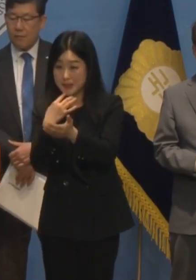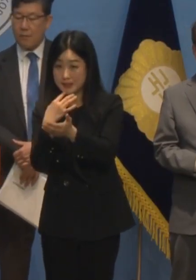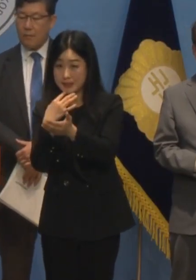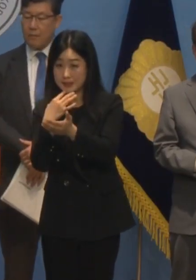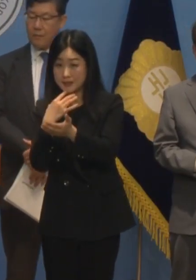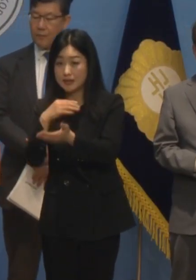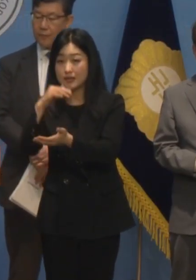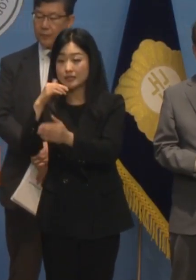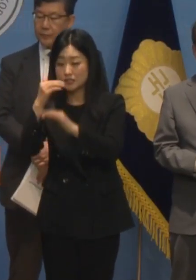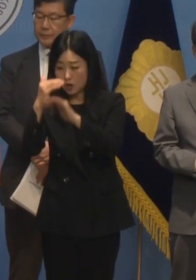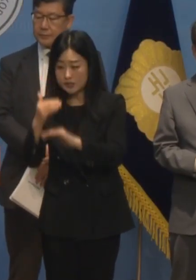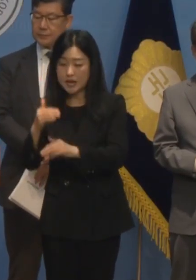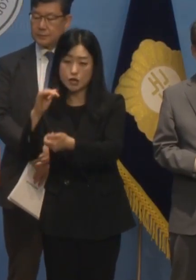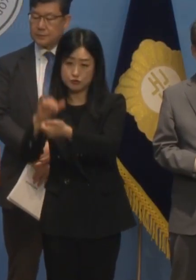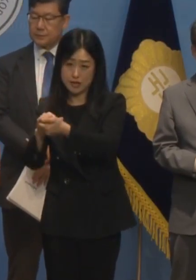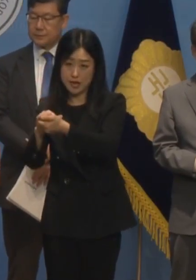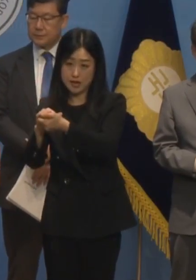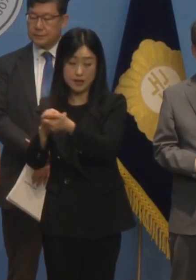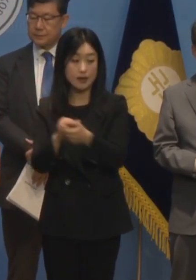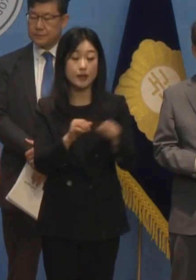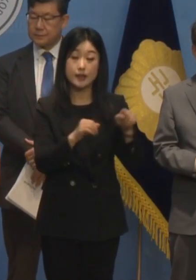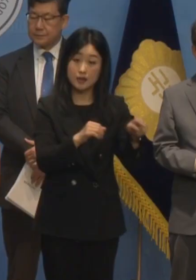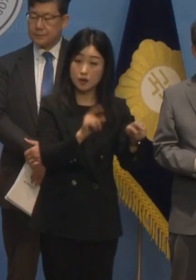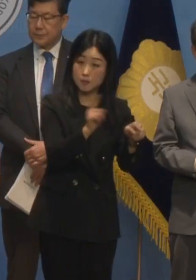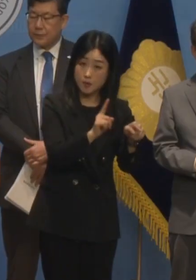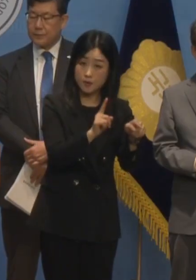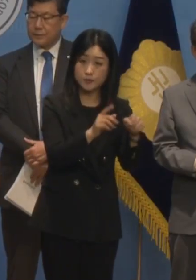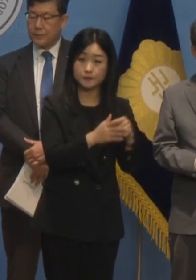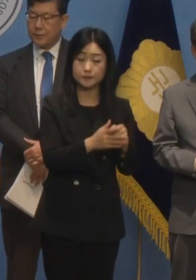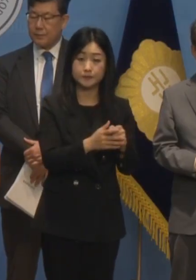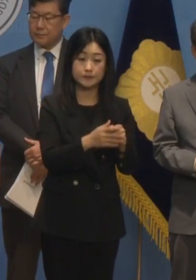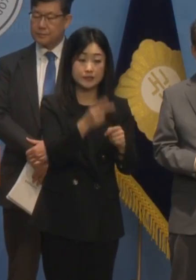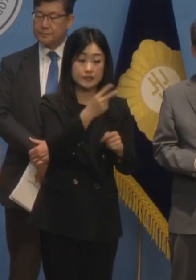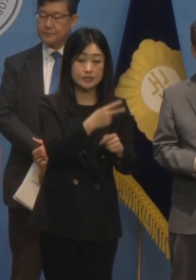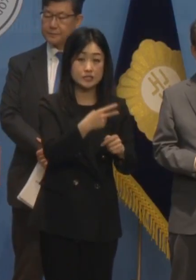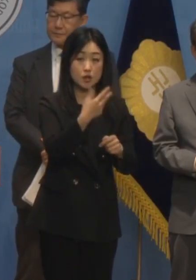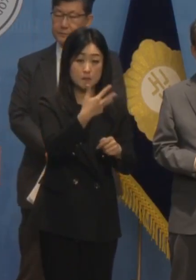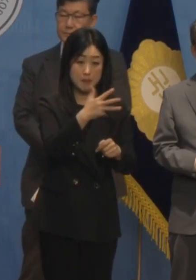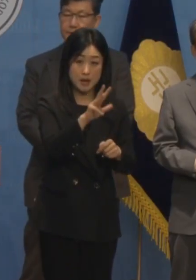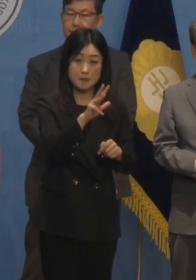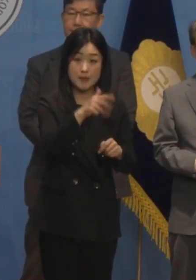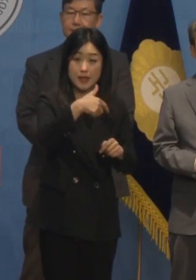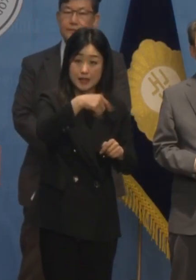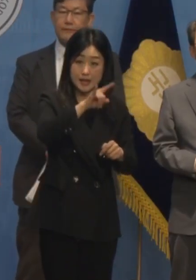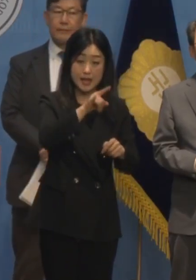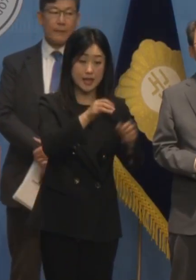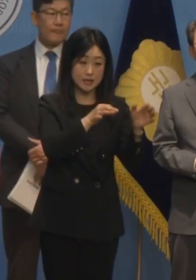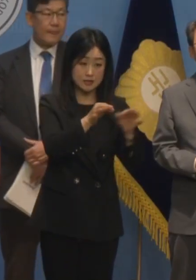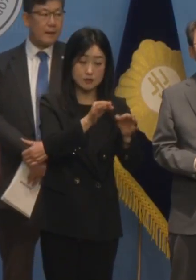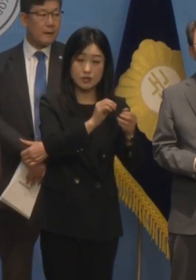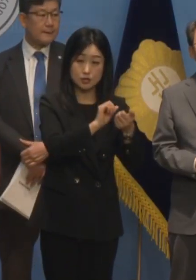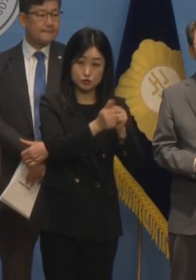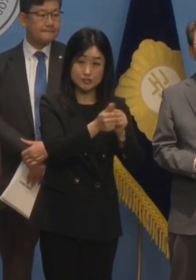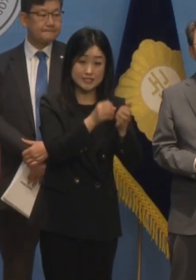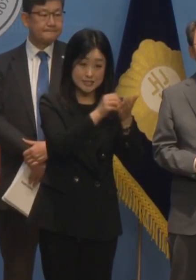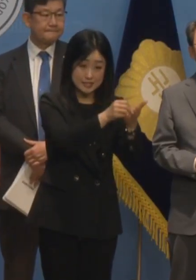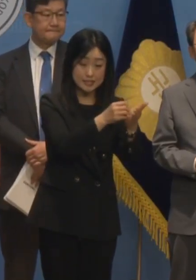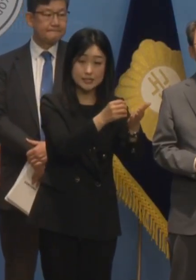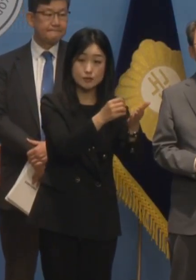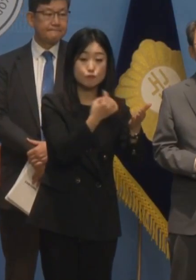규제를 적용하는 것이지만 상법 개정은 2,800여 개 상장법인뿐 아니라 100만여